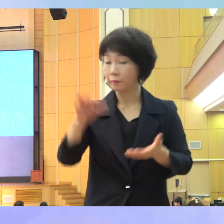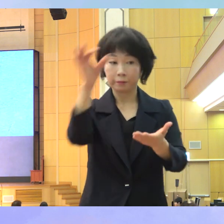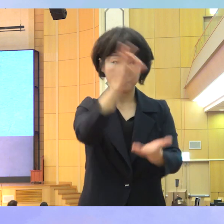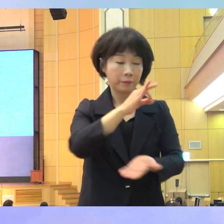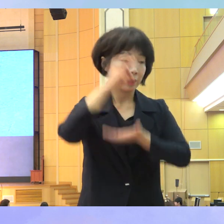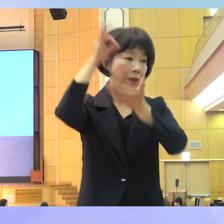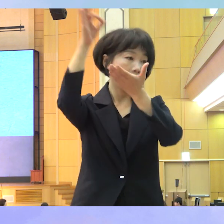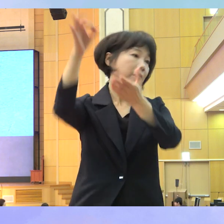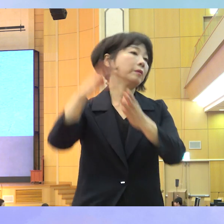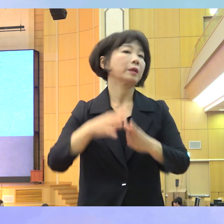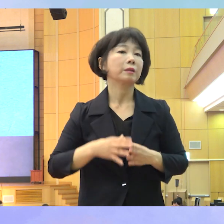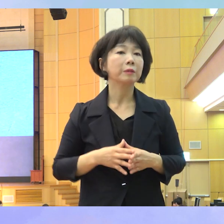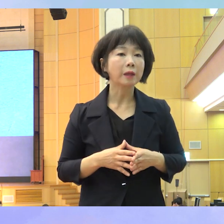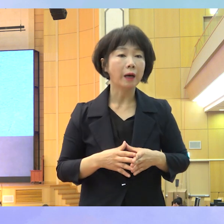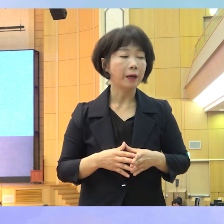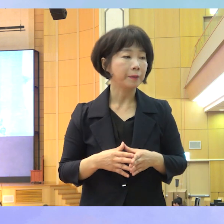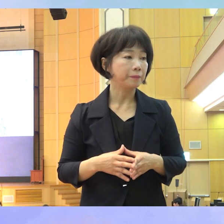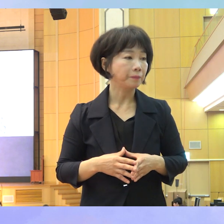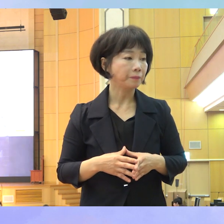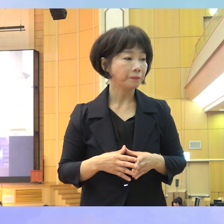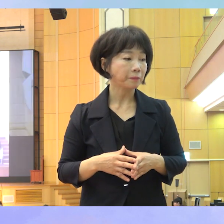예물 드리는 시간 갖도록 하겠습니다.